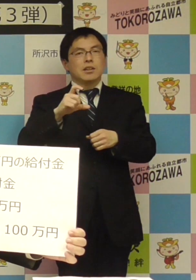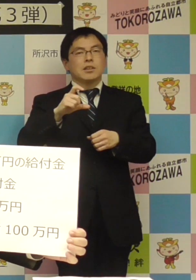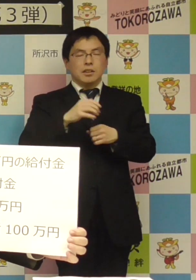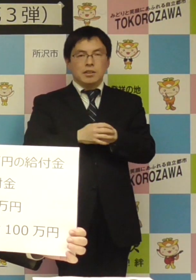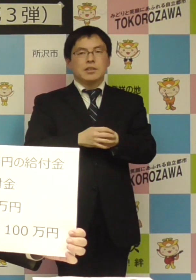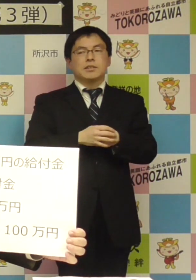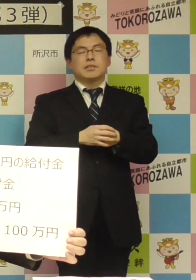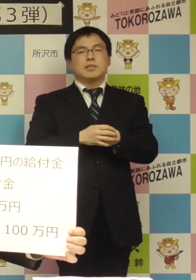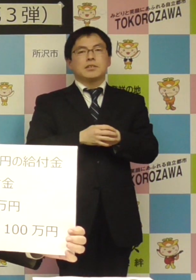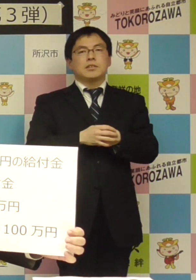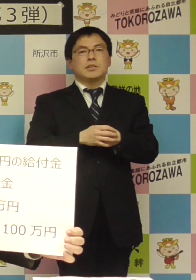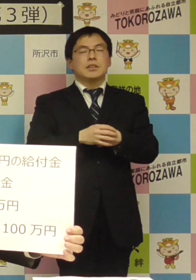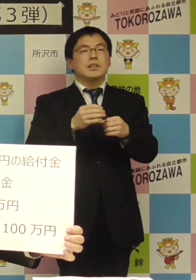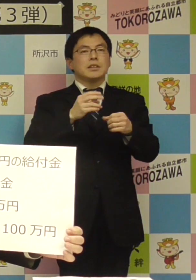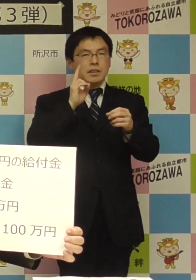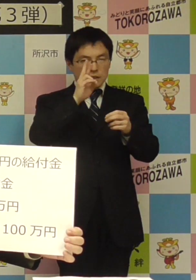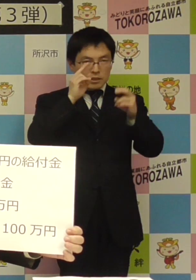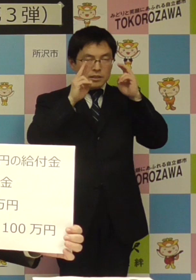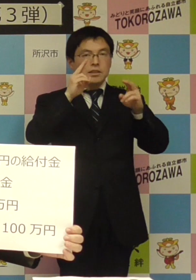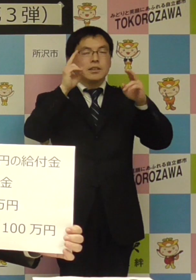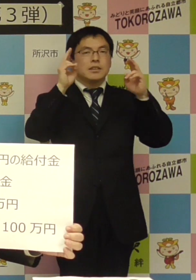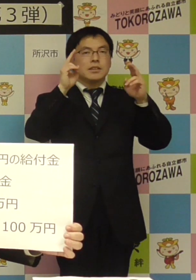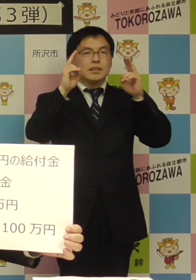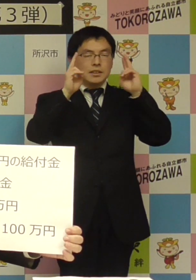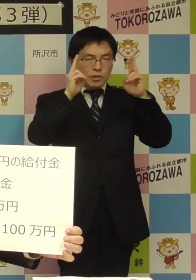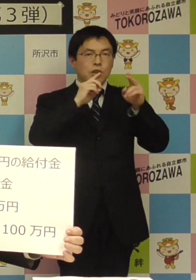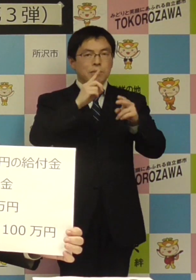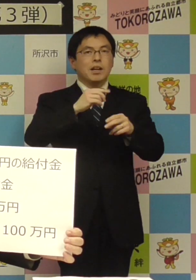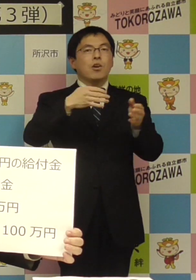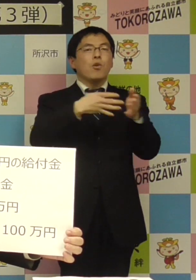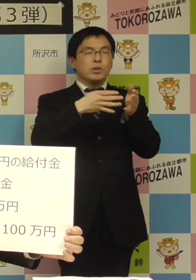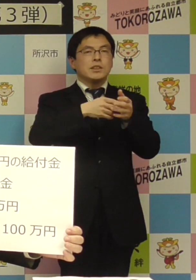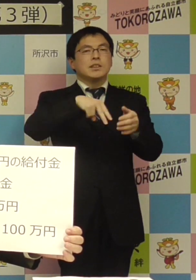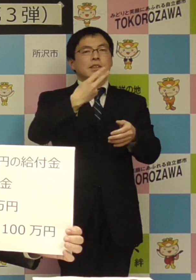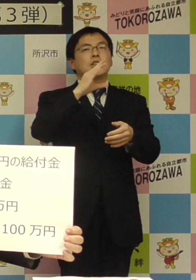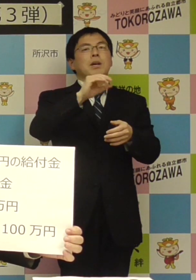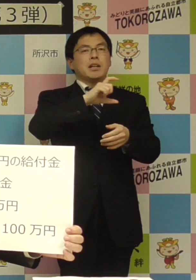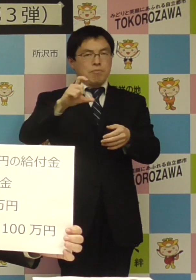さい、企業に対しては法人200万円まで、